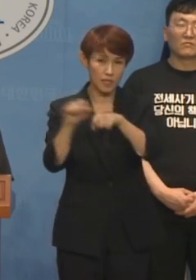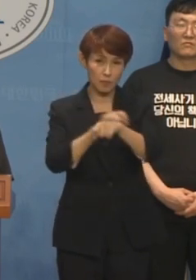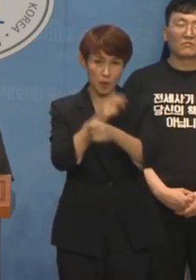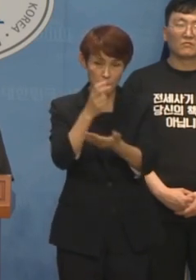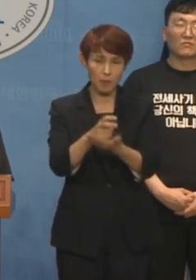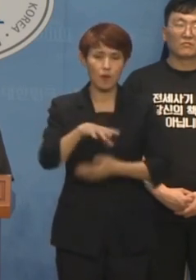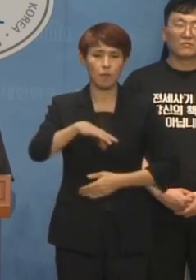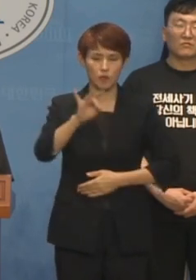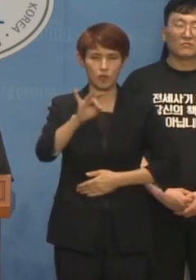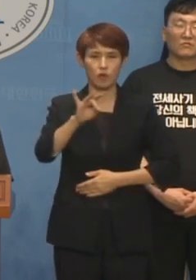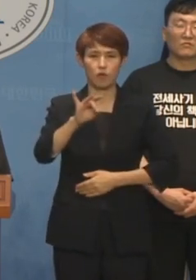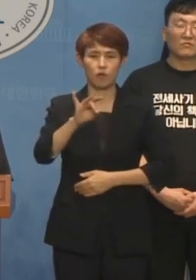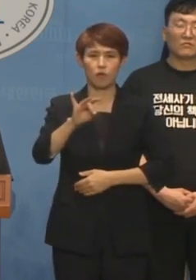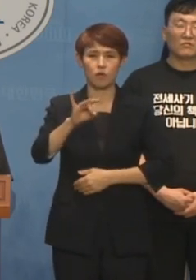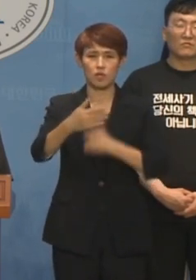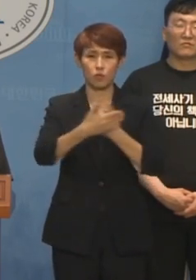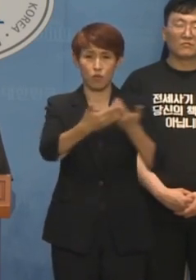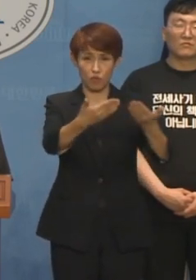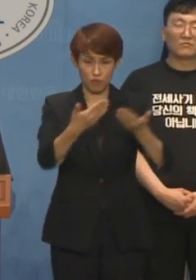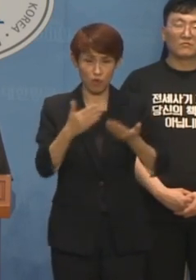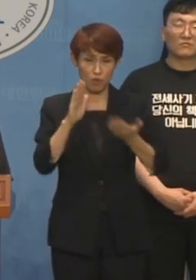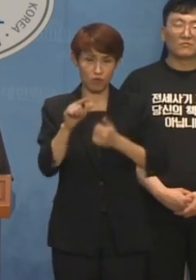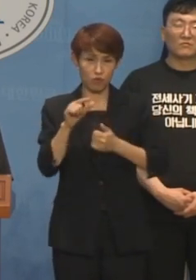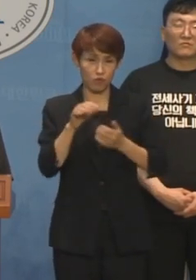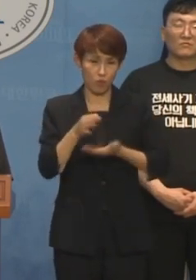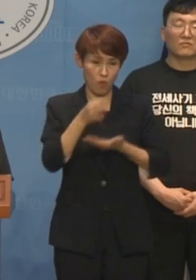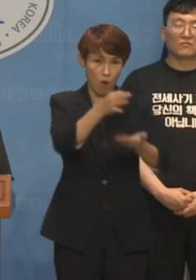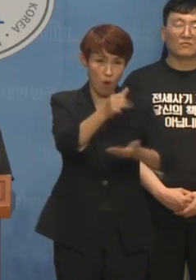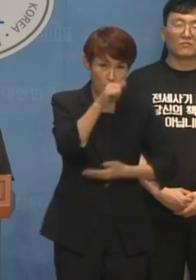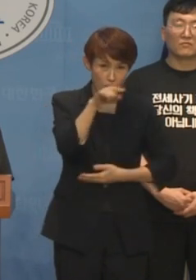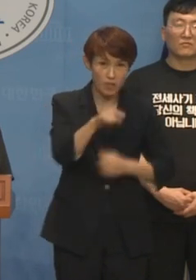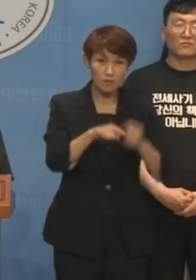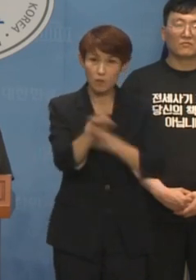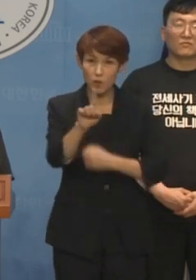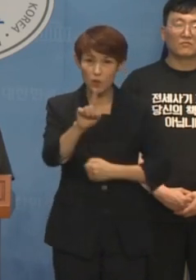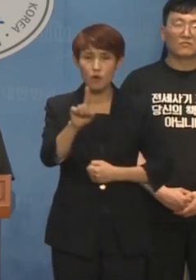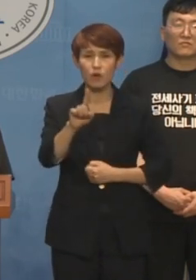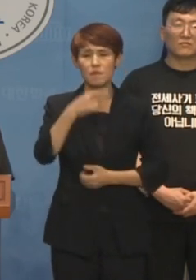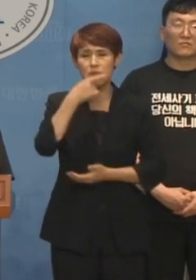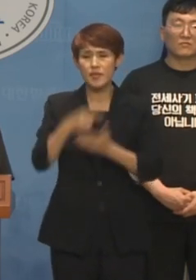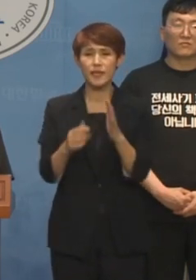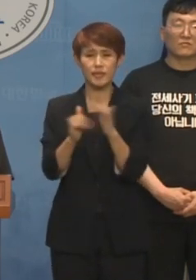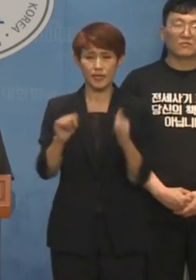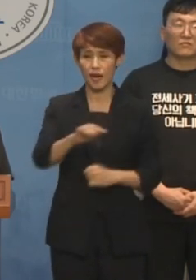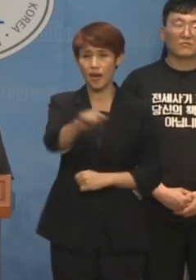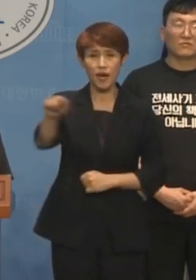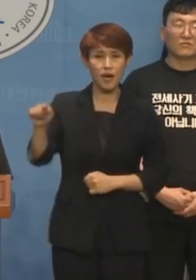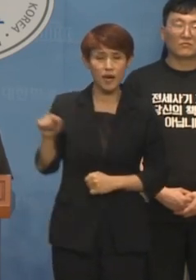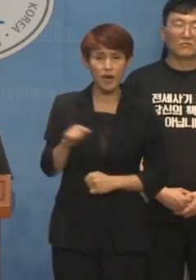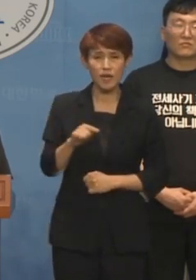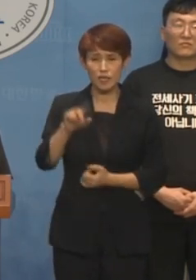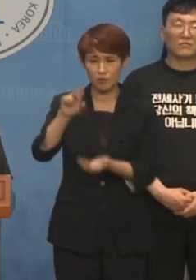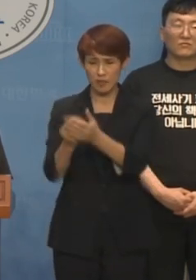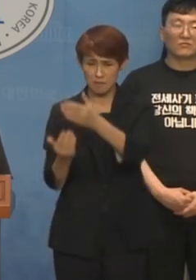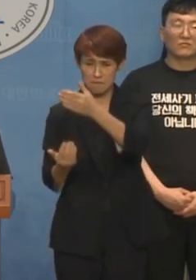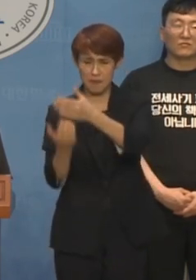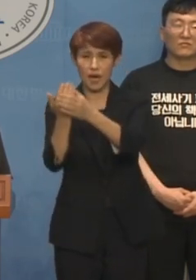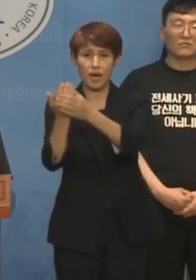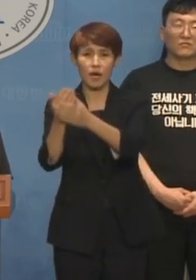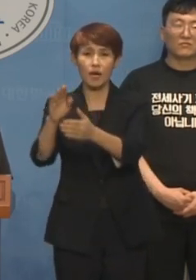선구제를 포함한 개정안의 진정한 의미는 이것입니다. 이 피해자들이 이 문제가 발생을 했을